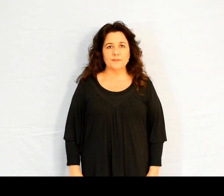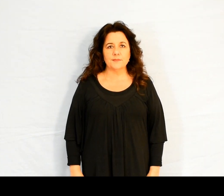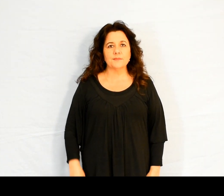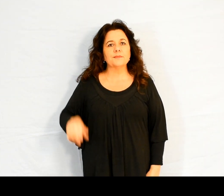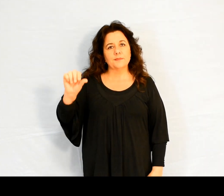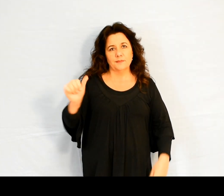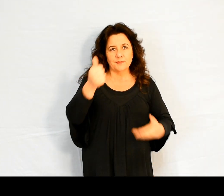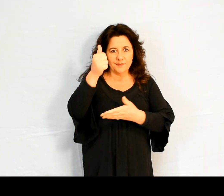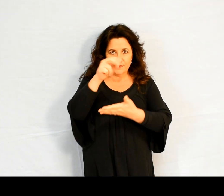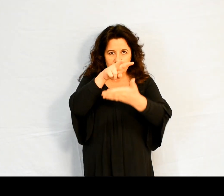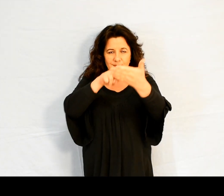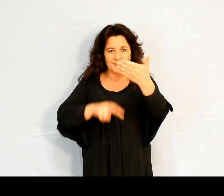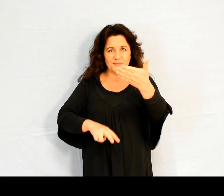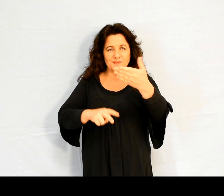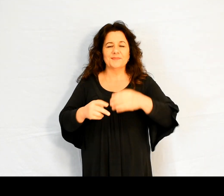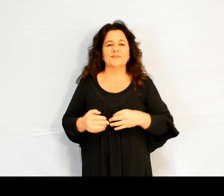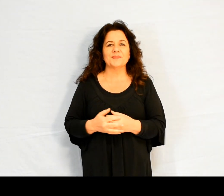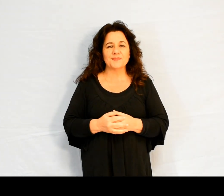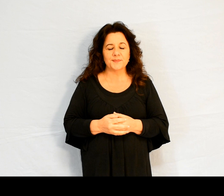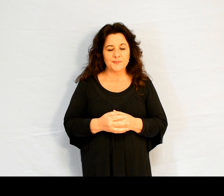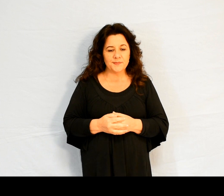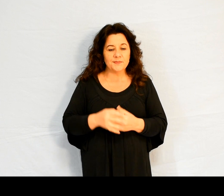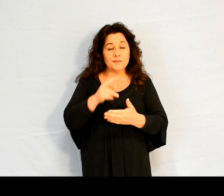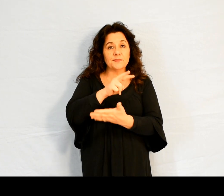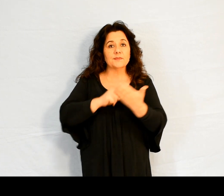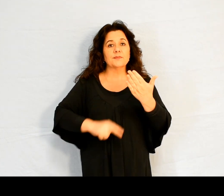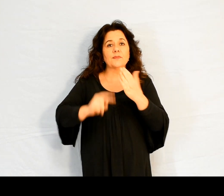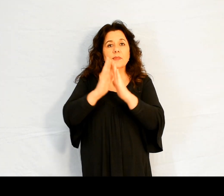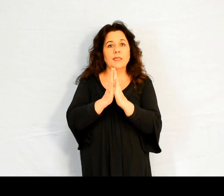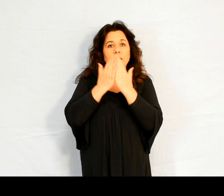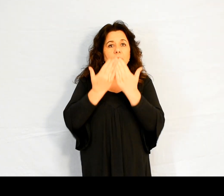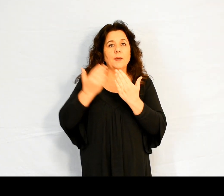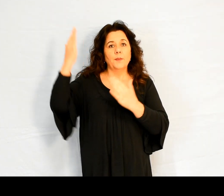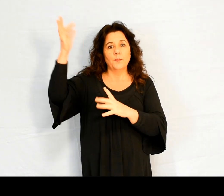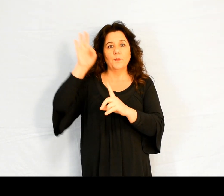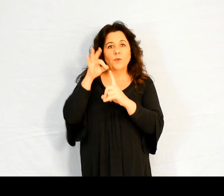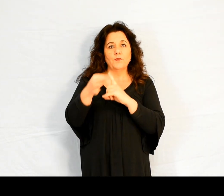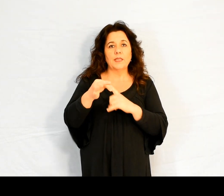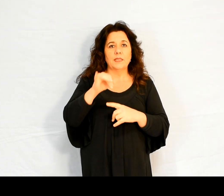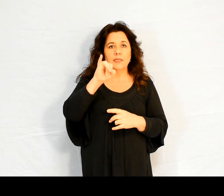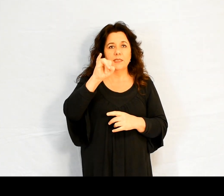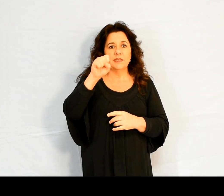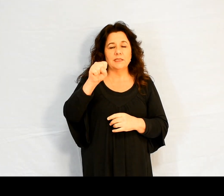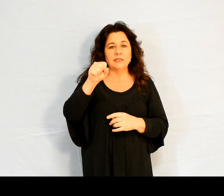Première lecture. Lecture du livre du prophète Isaïe.